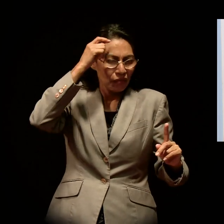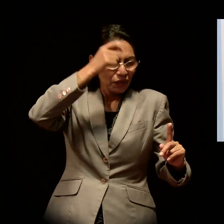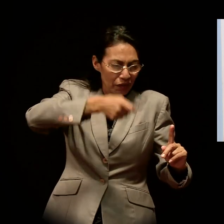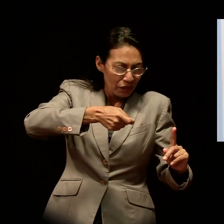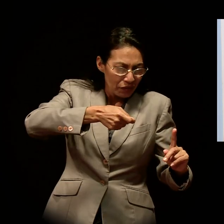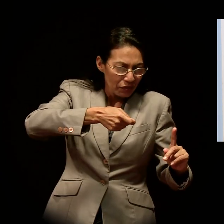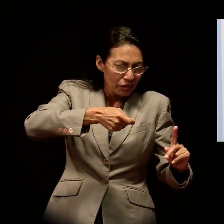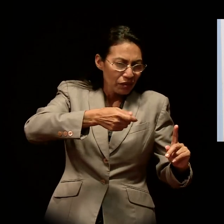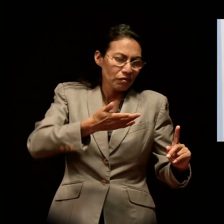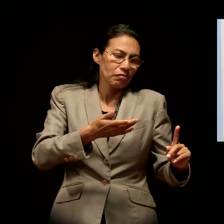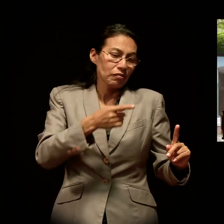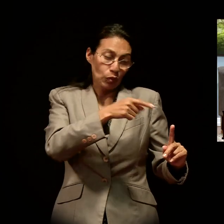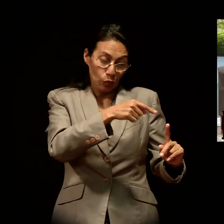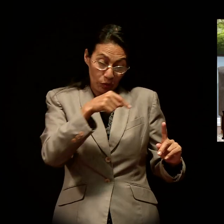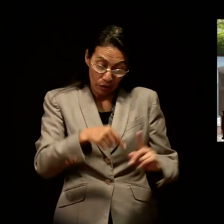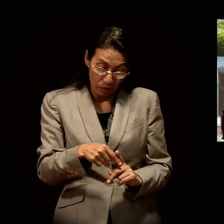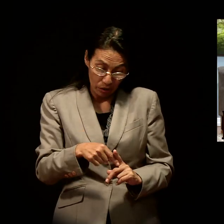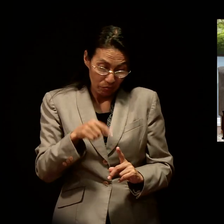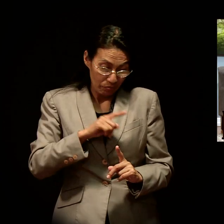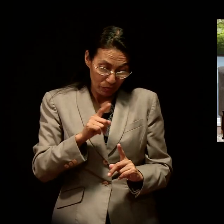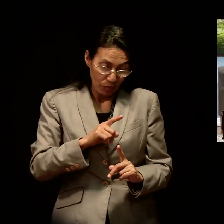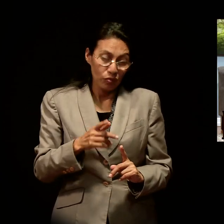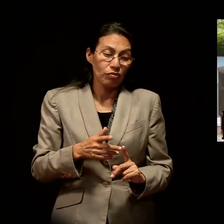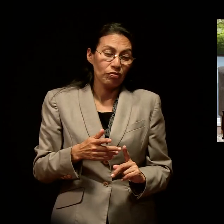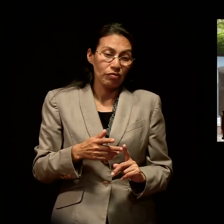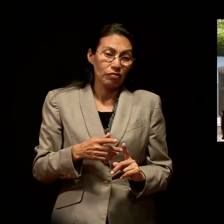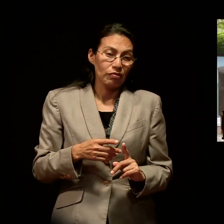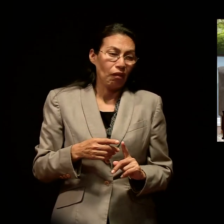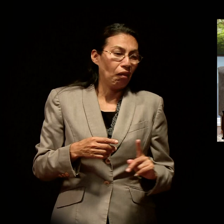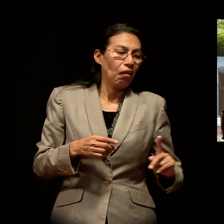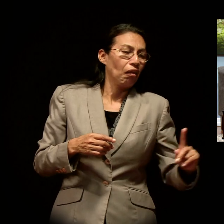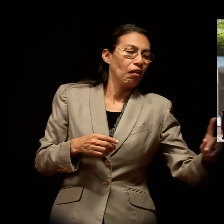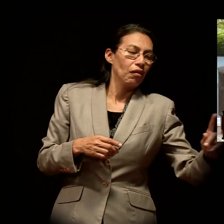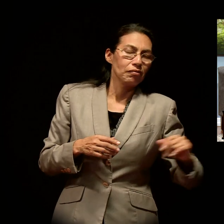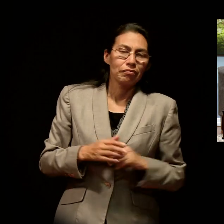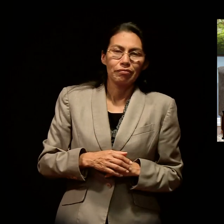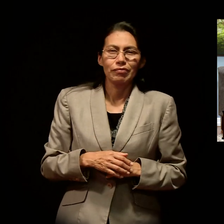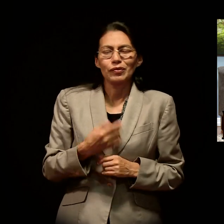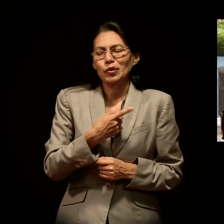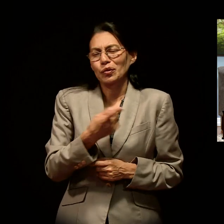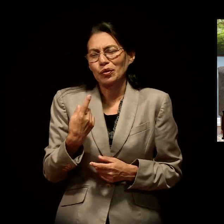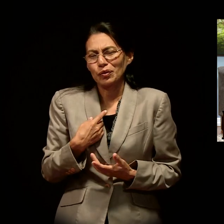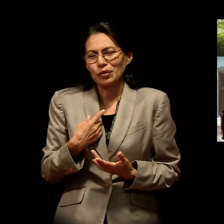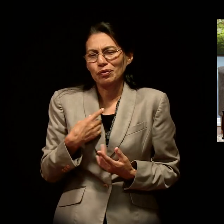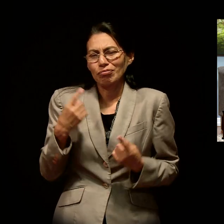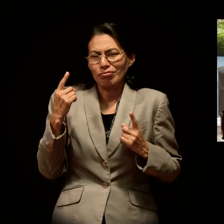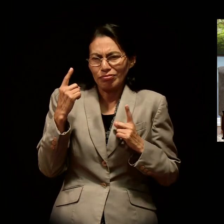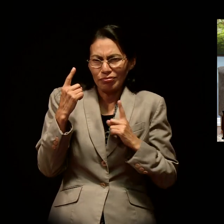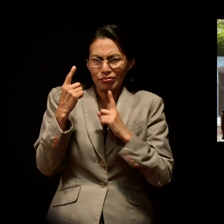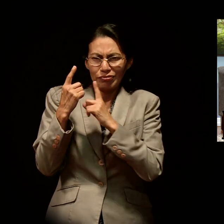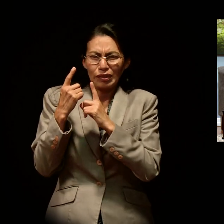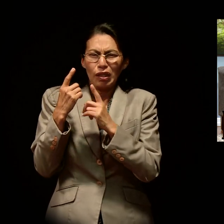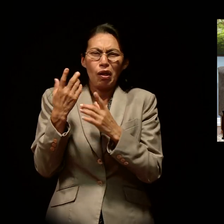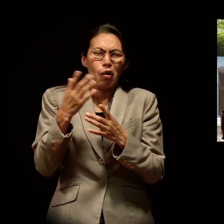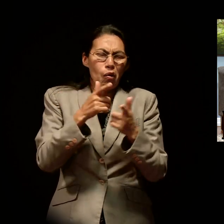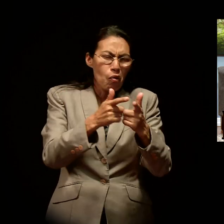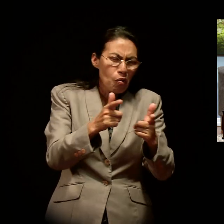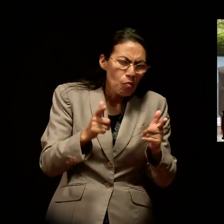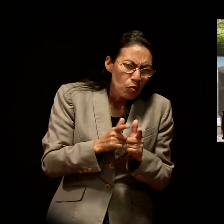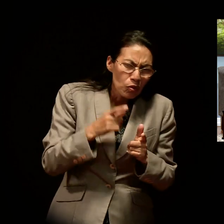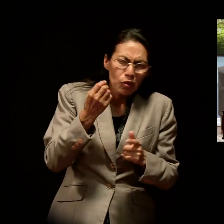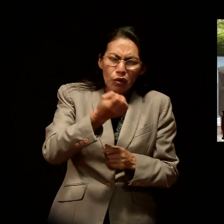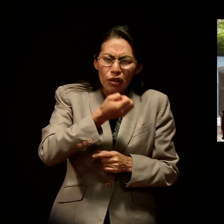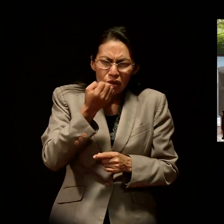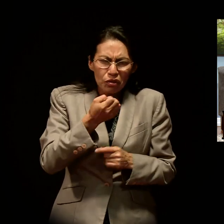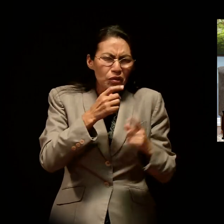tú estás por otro camino verdad no estás en el lugar que yo quiero hay que ponerse donde están cayendo las bendiciones exactamente